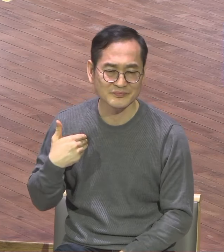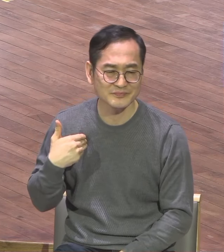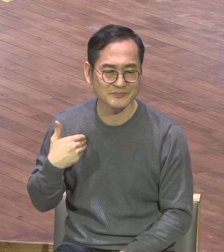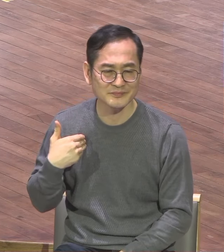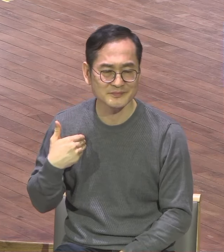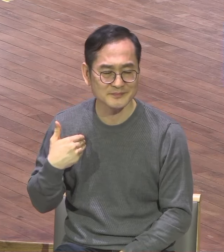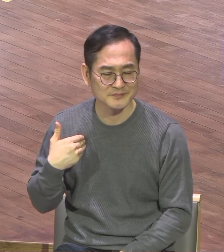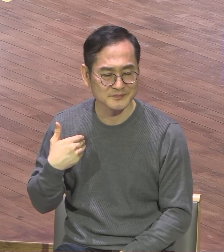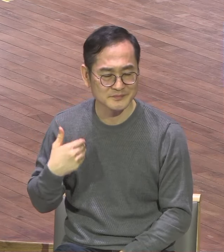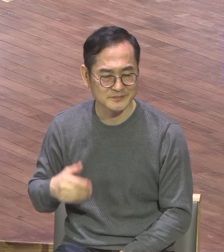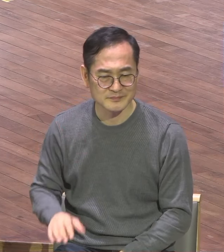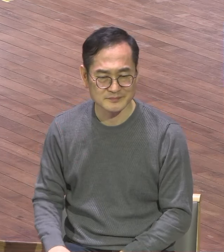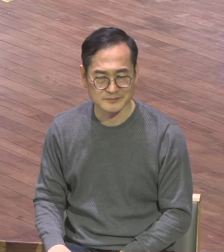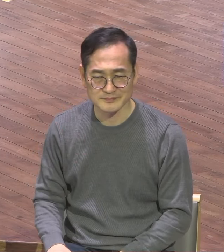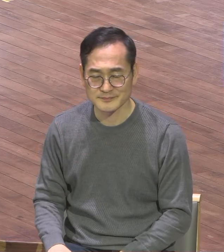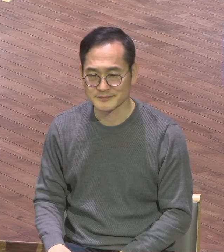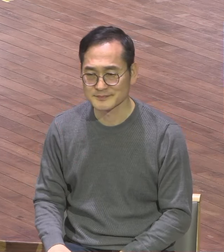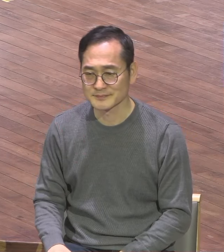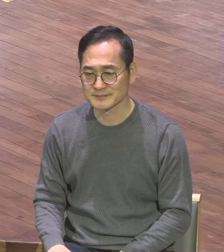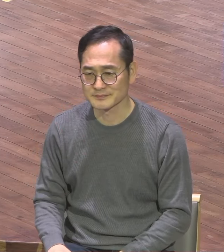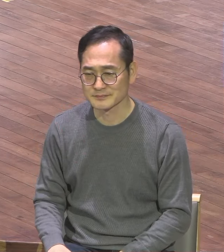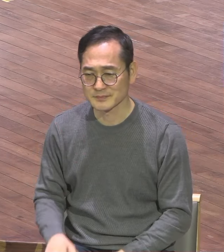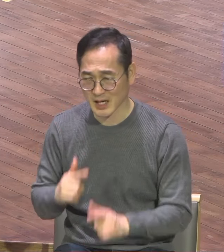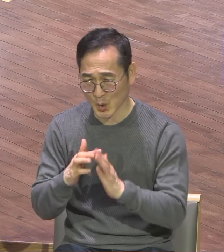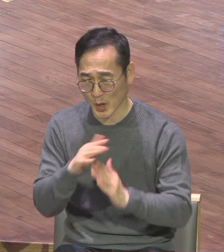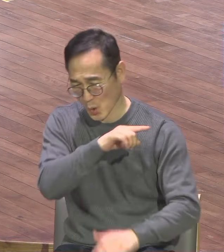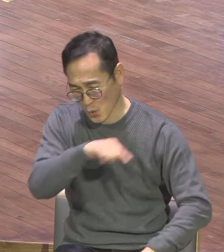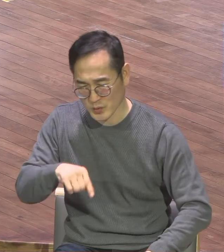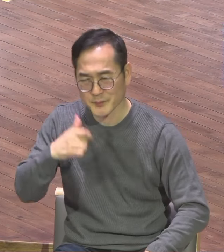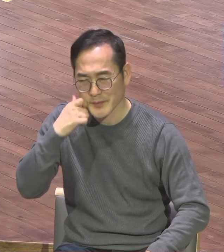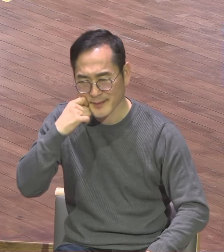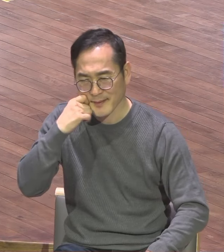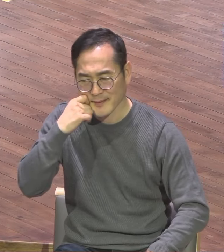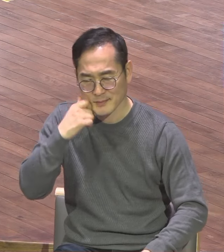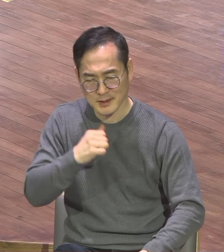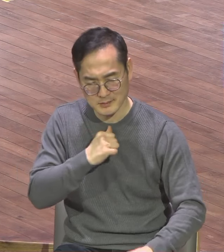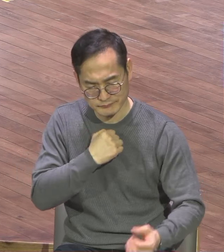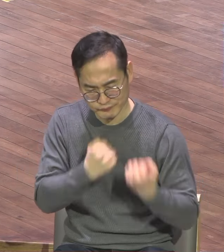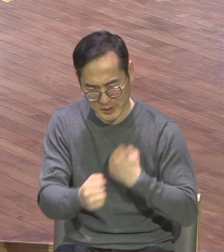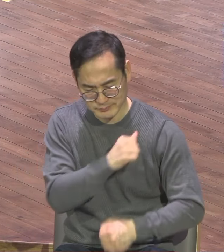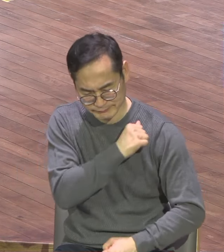내가 결단하고 하나님 앞에 나와서 예배드리게 된 거 하나님 감사합니다.